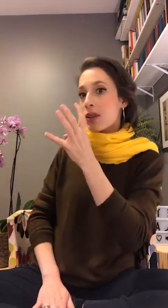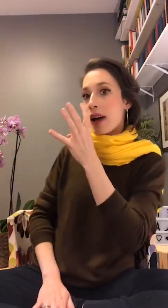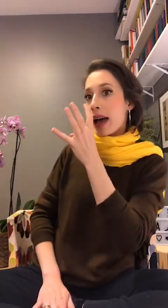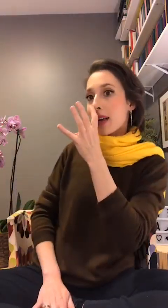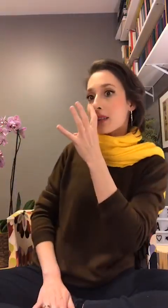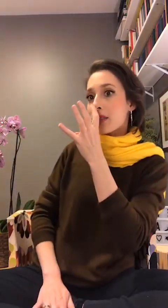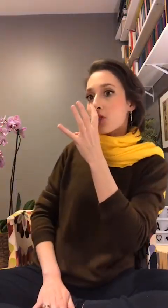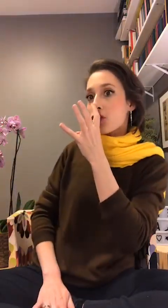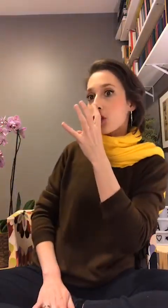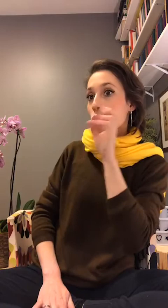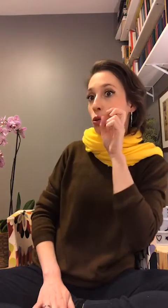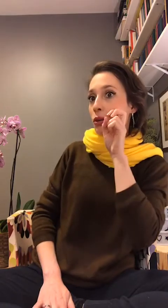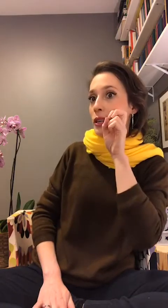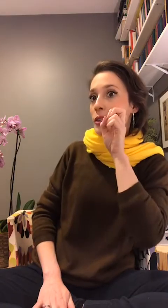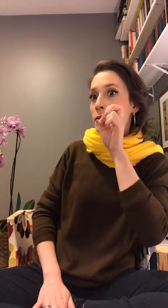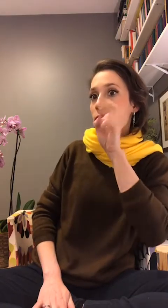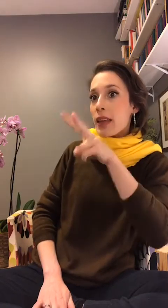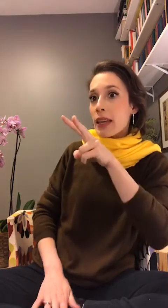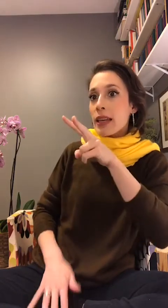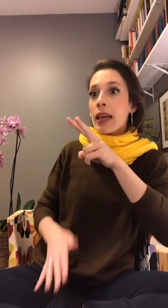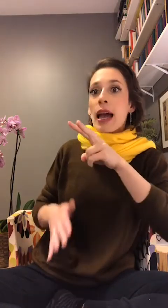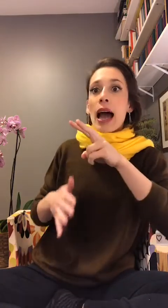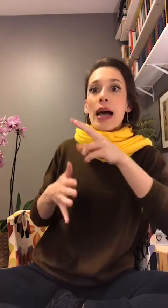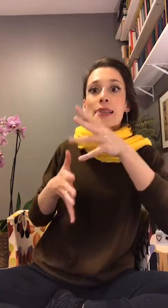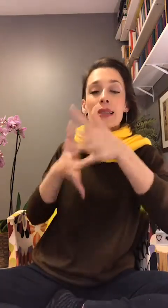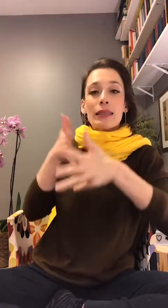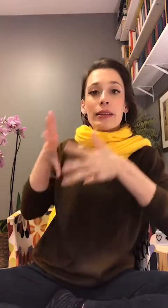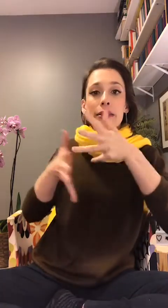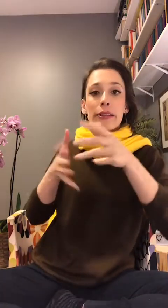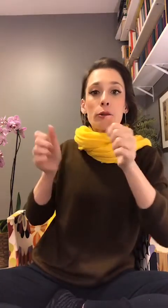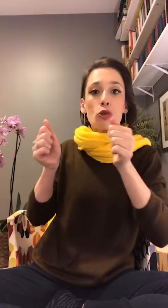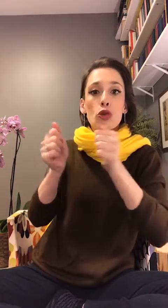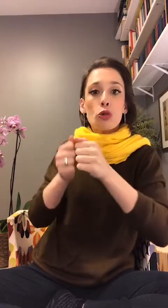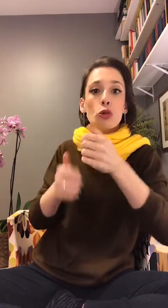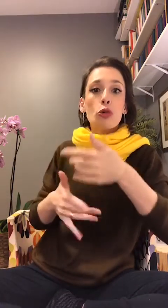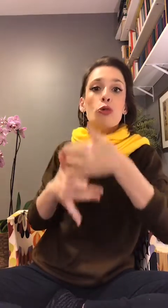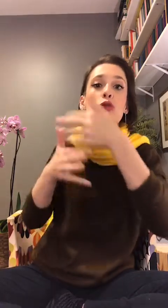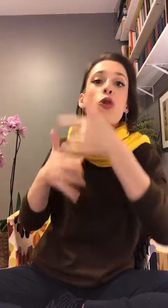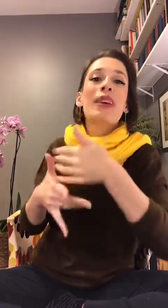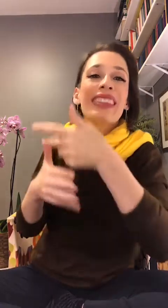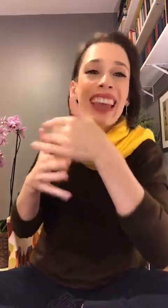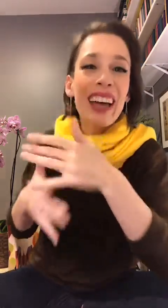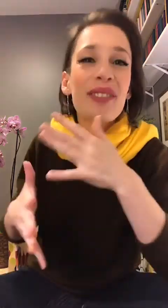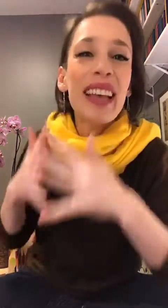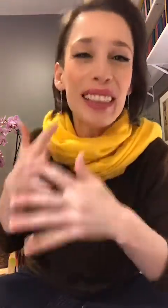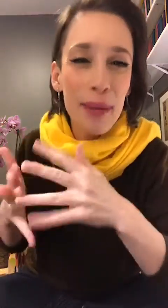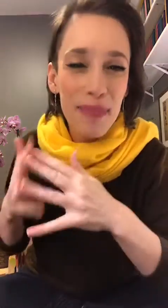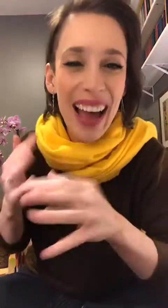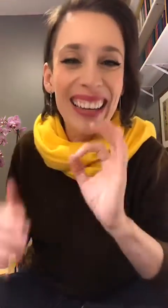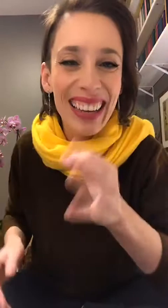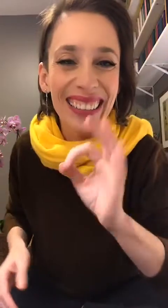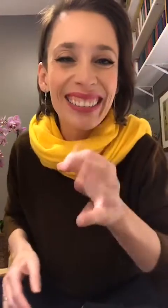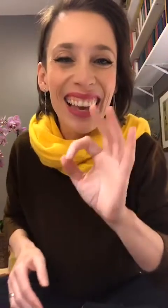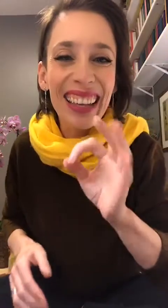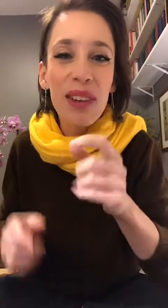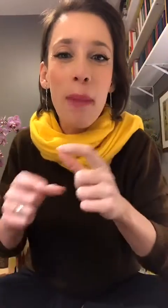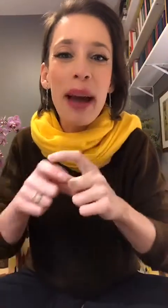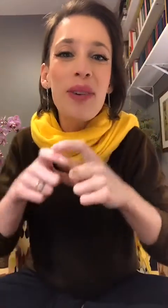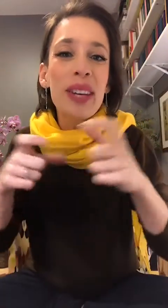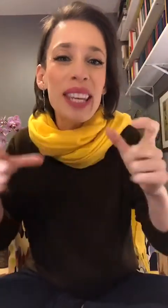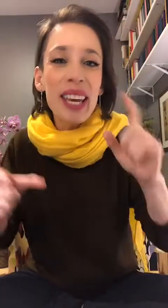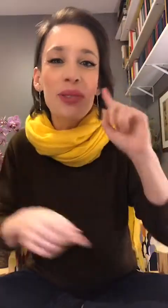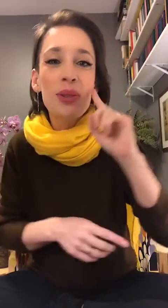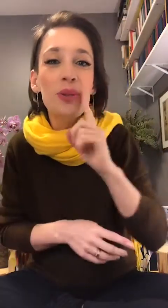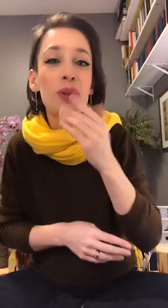surdos que estão assistindo, quando eles veem a sinalização junto com os comentários, atrapalha, né? Então